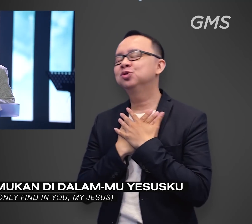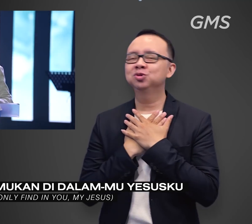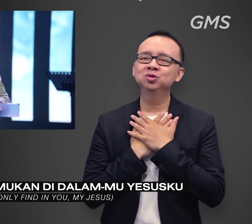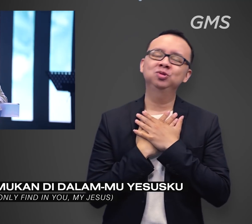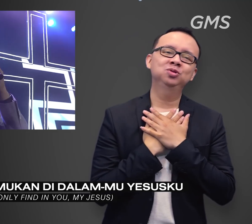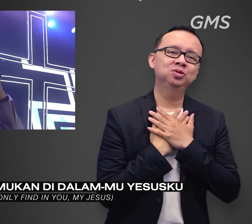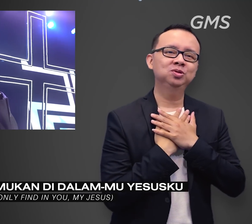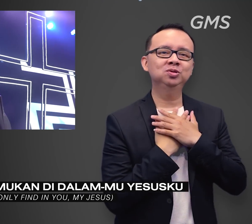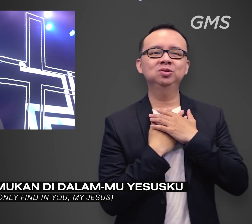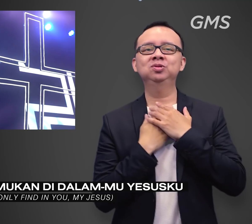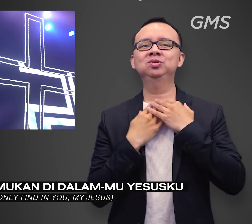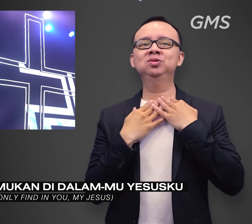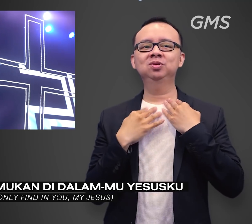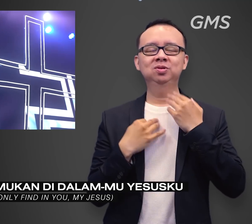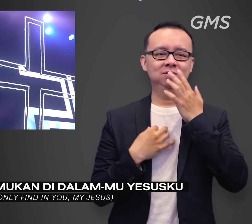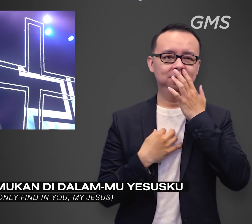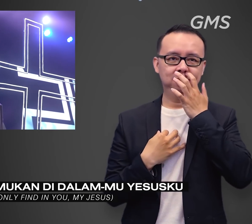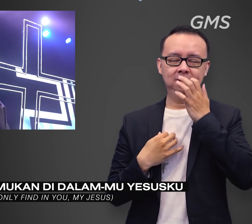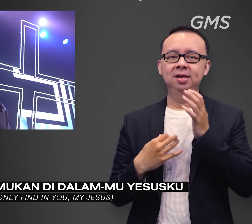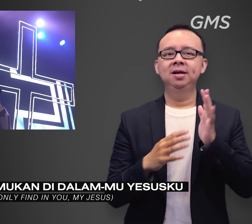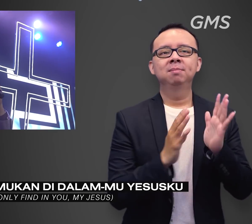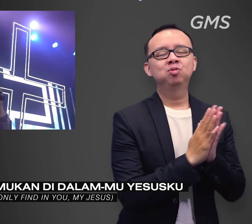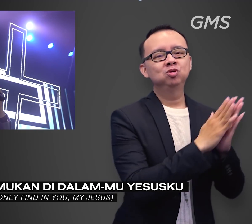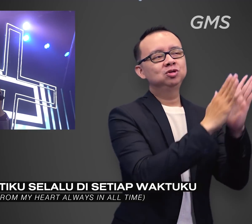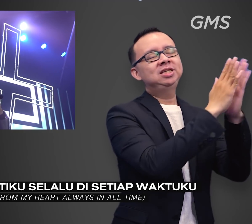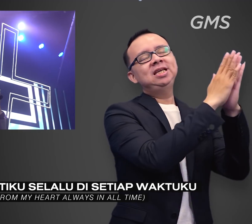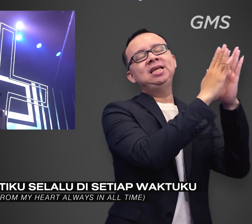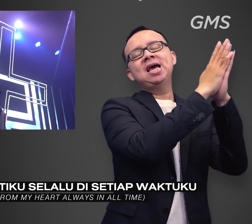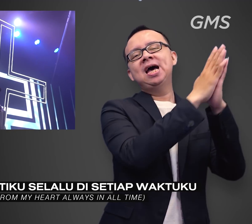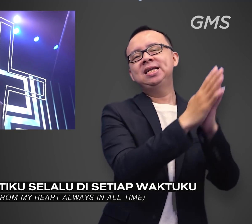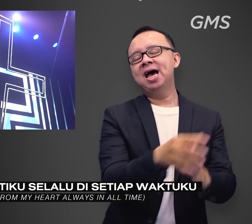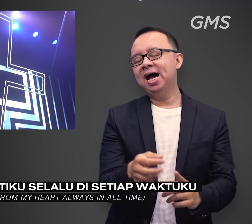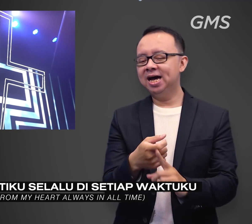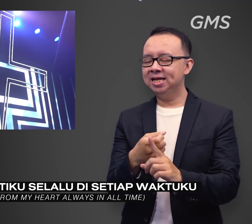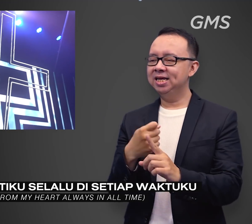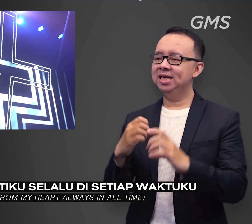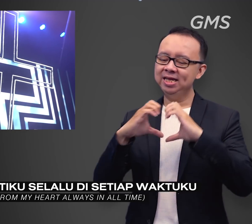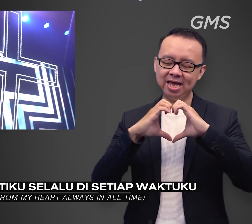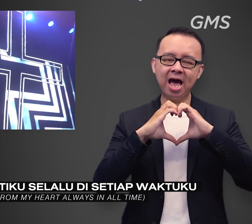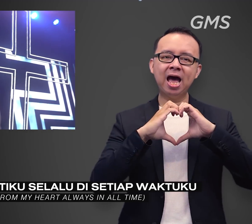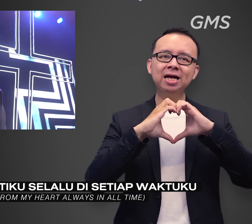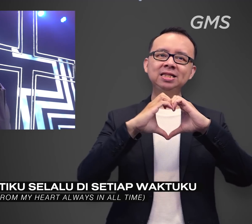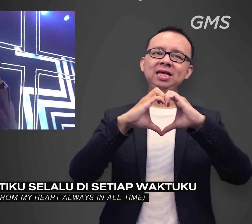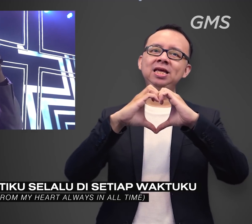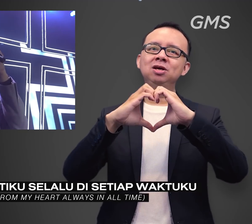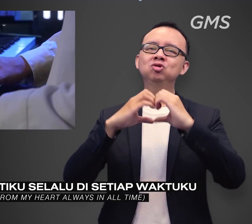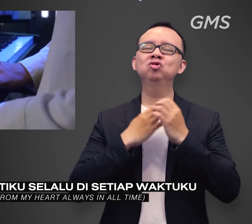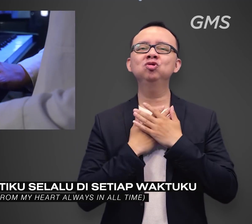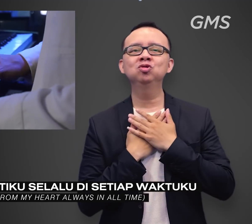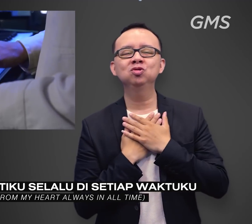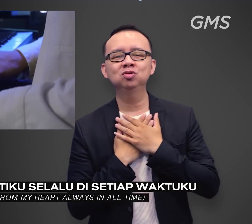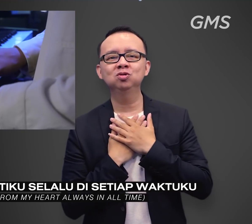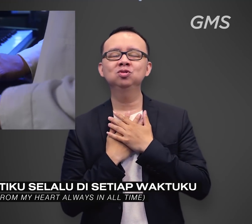Yesusku. Pujian dari hatiku, pujian dari hatiku,